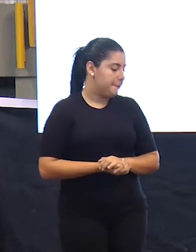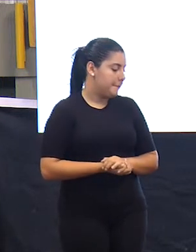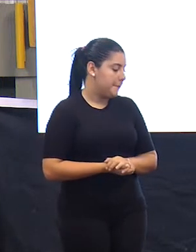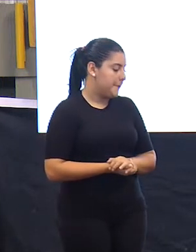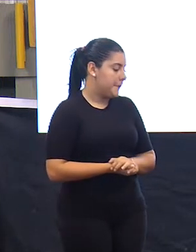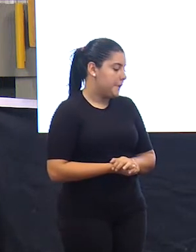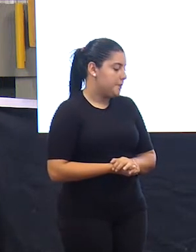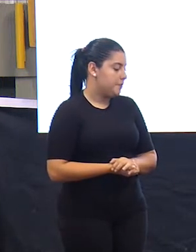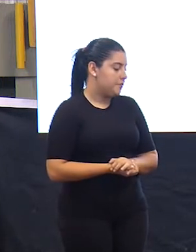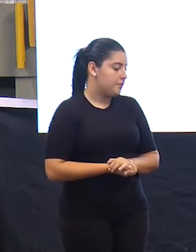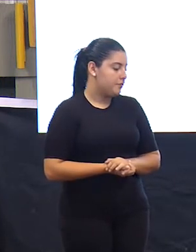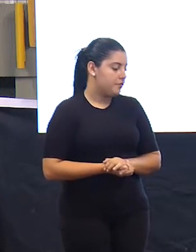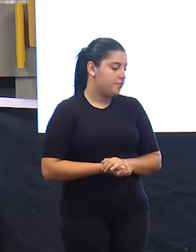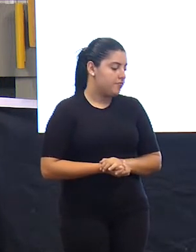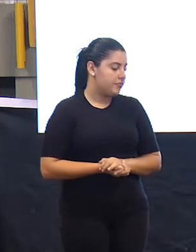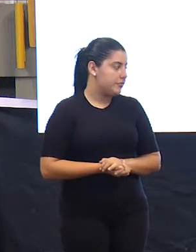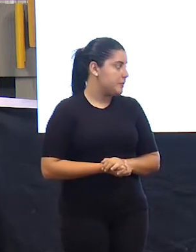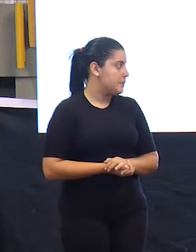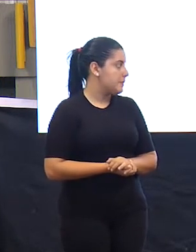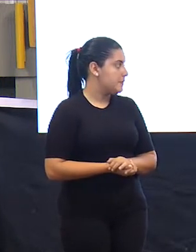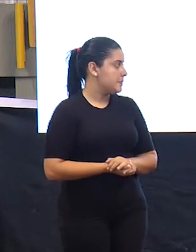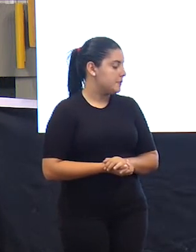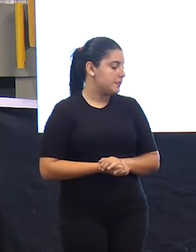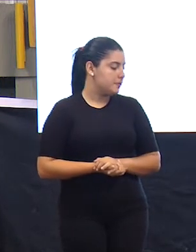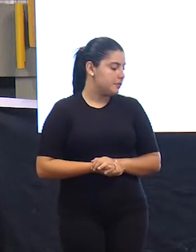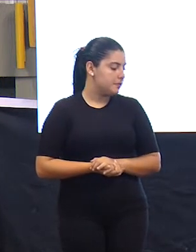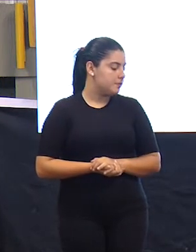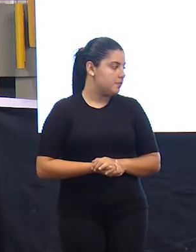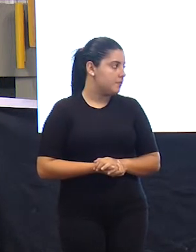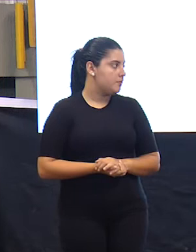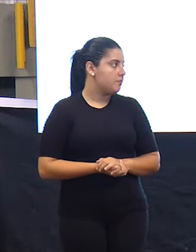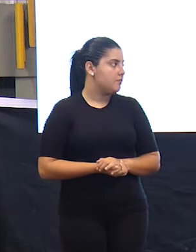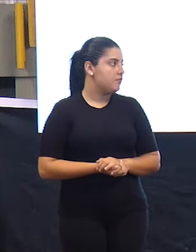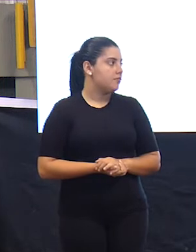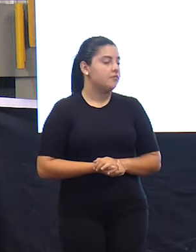125% de 120, o que é